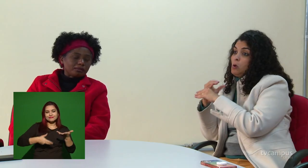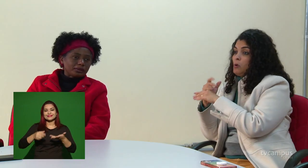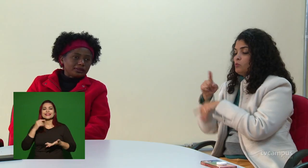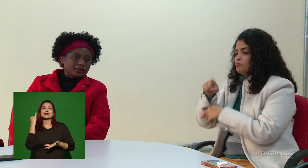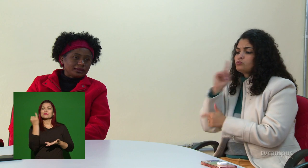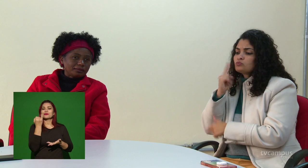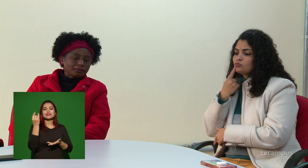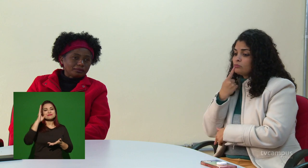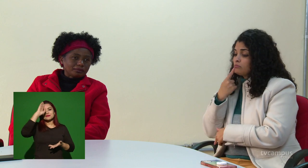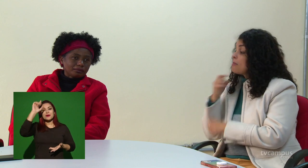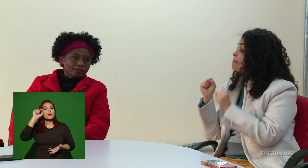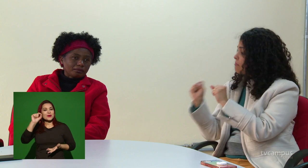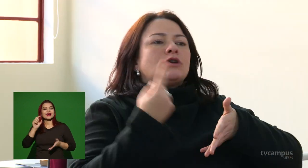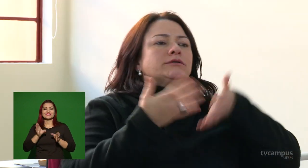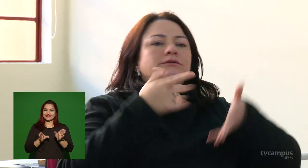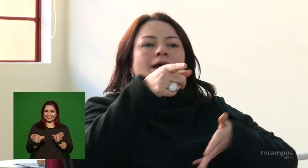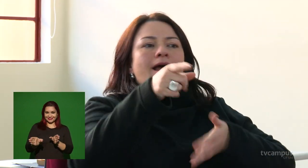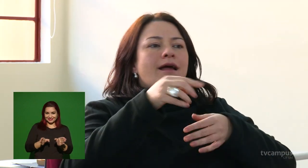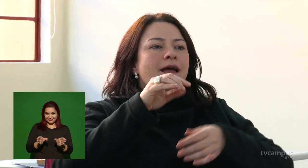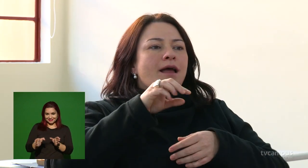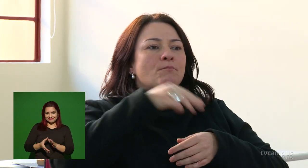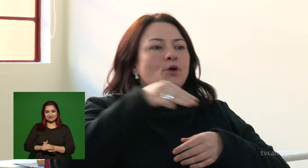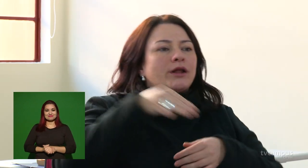vezes faz muita falta, acessibilidade.